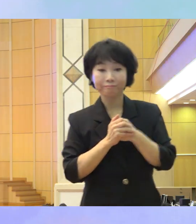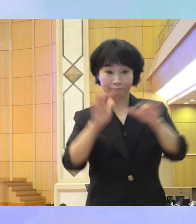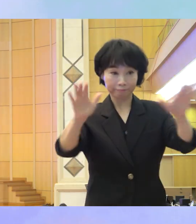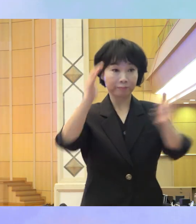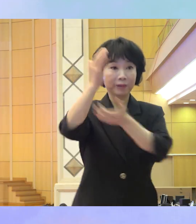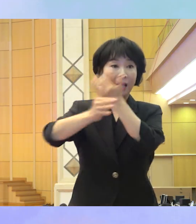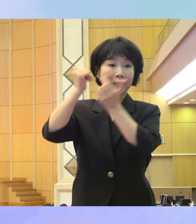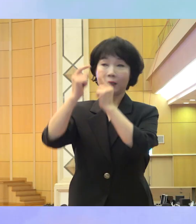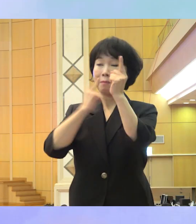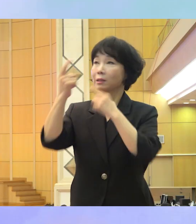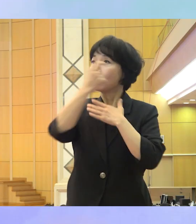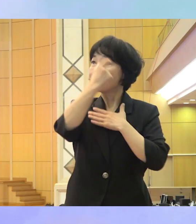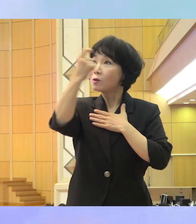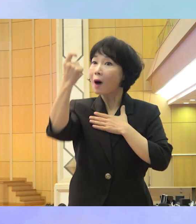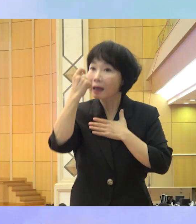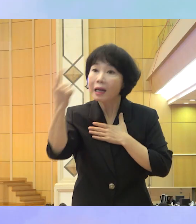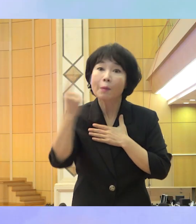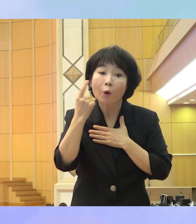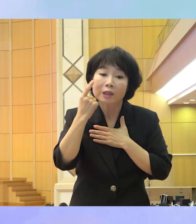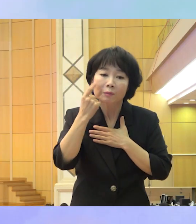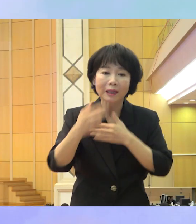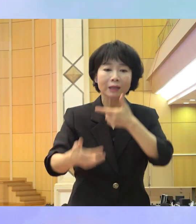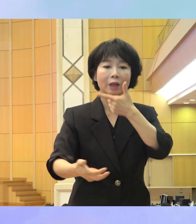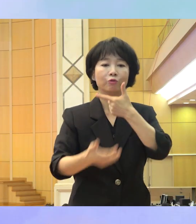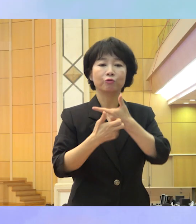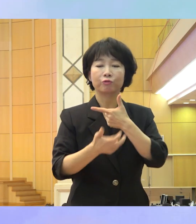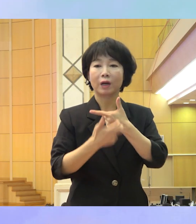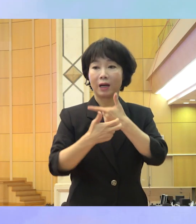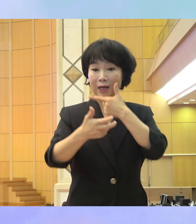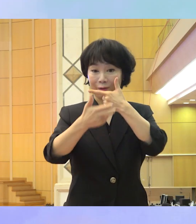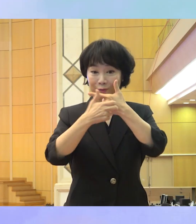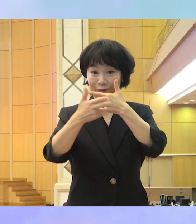하나님 말씀 보겠습니다. 누가복음